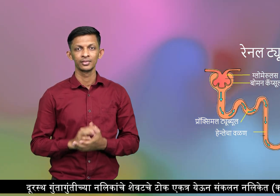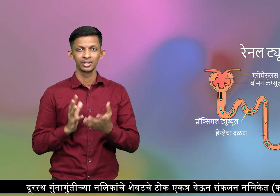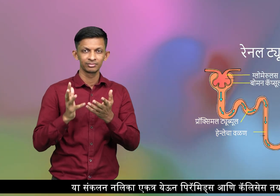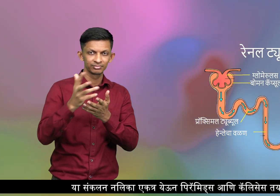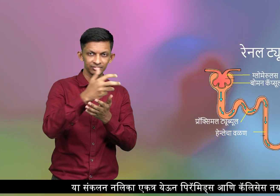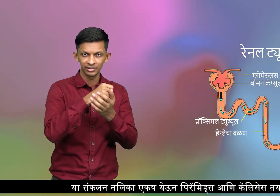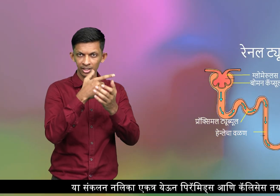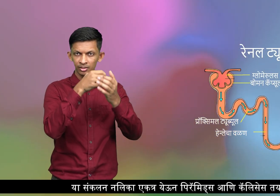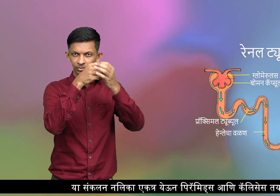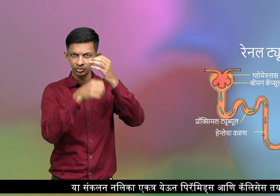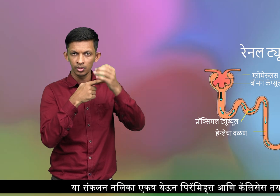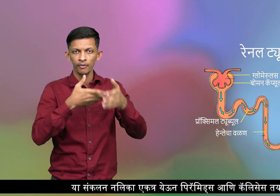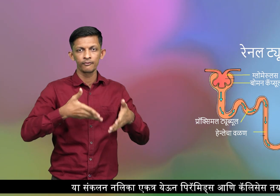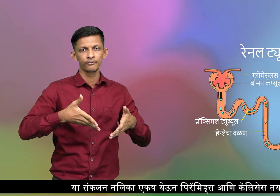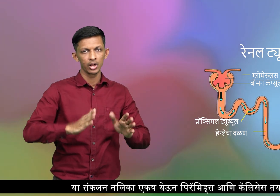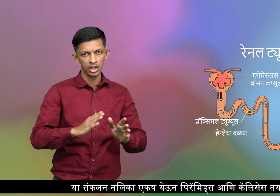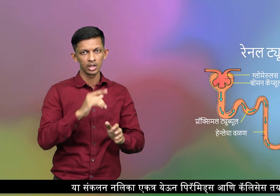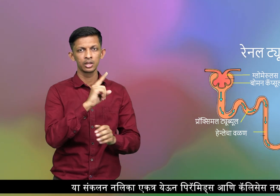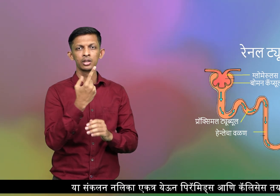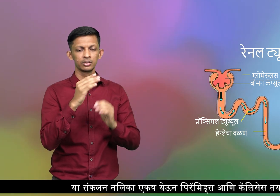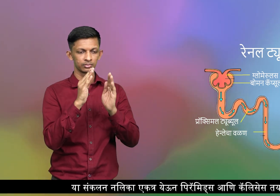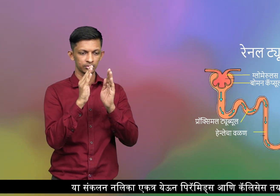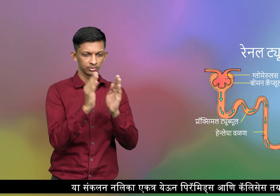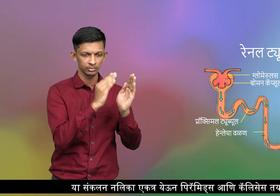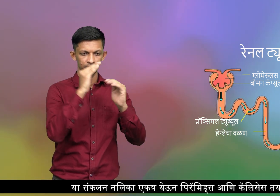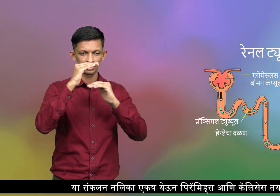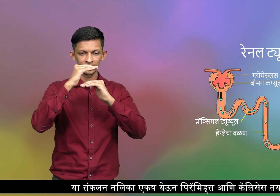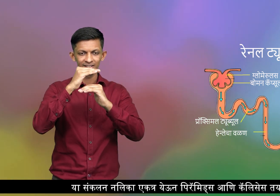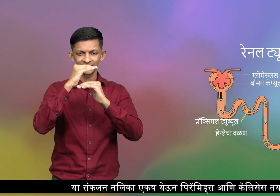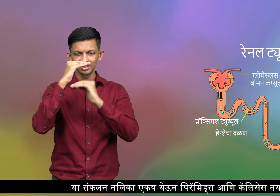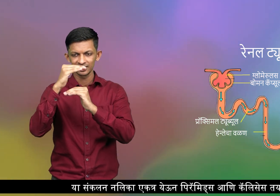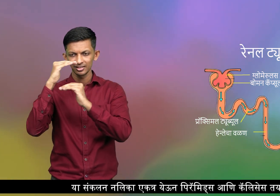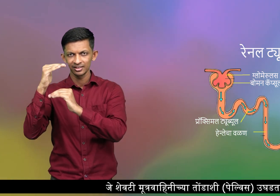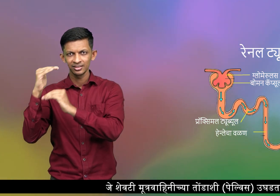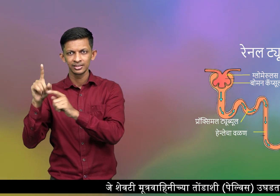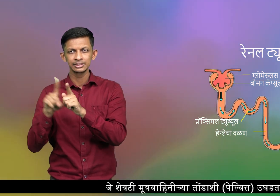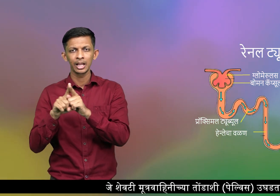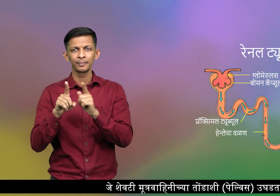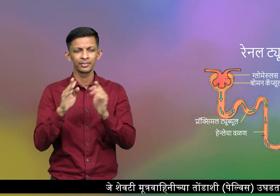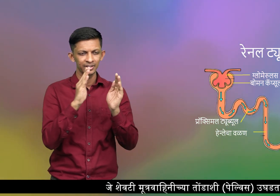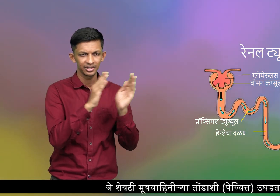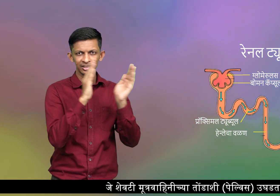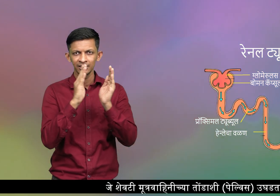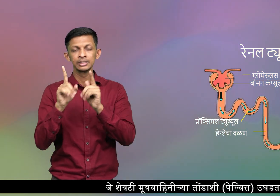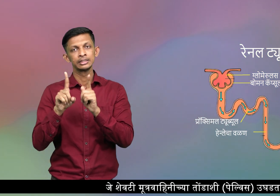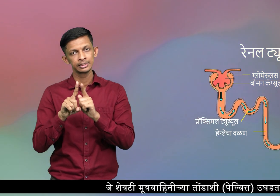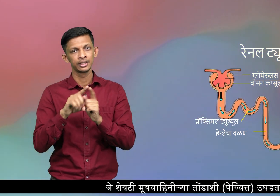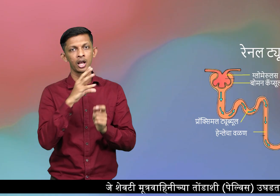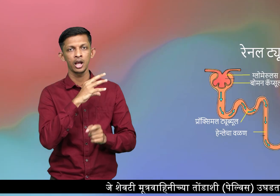या संकलन नलिका एकत्र येऊन पिरॅमिड्स आणि कॅलिसिस तयार करतात, जे शेवटी मूत्रवाहिन्यांच्या तोंडाची